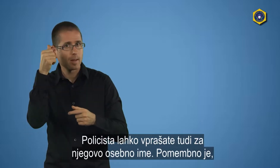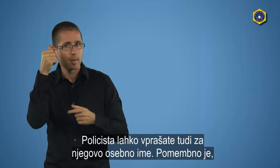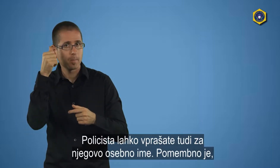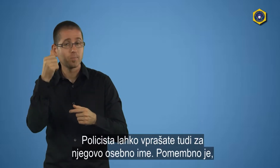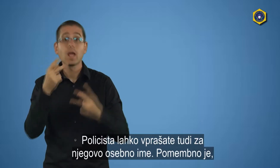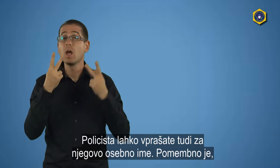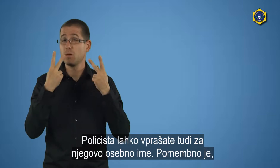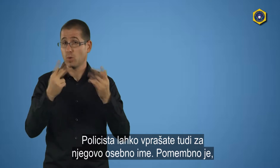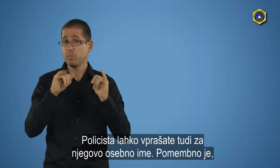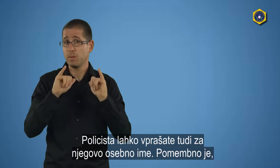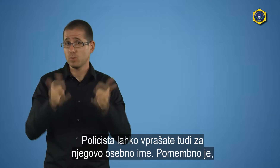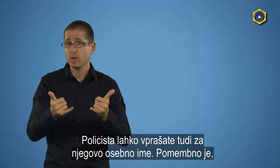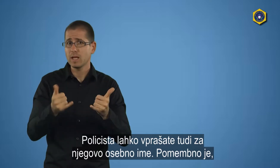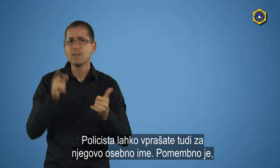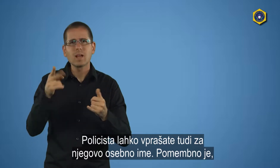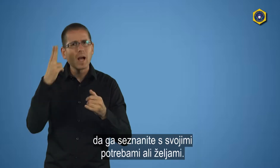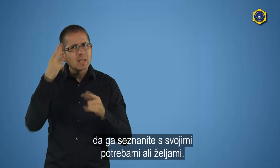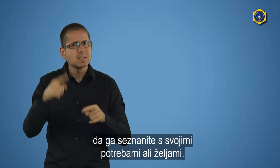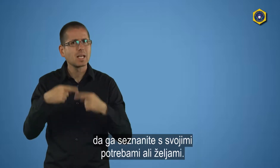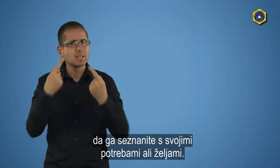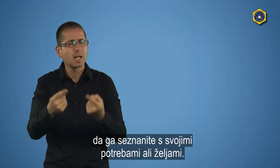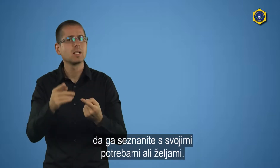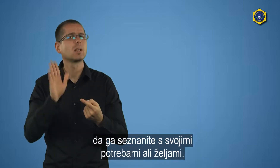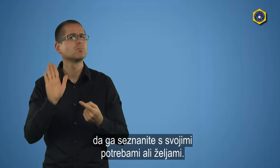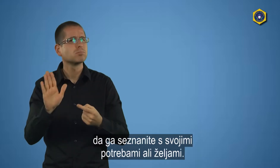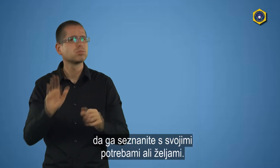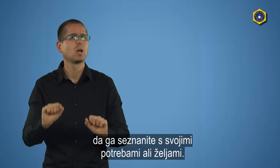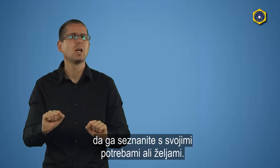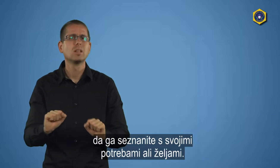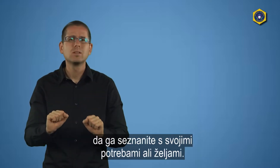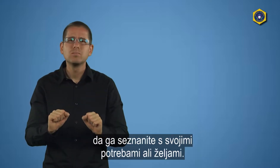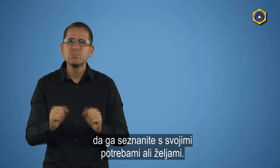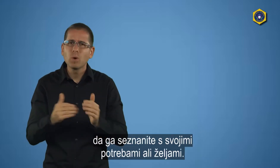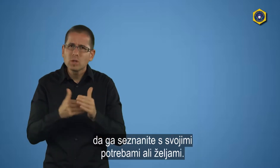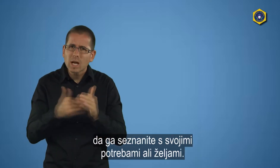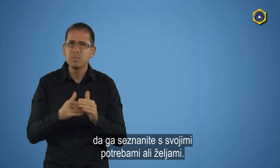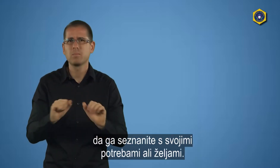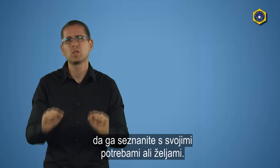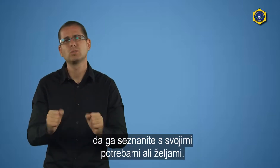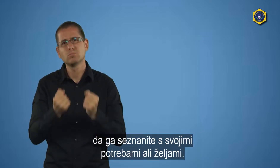Pomembno je, da ga seznanite s svojimi potrebami ali željami.